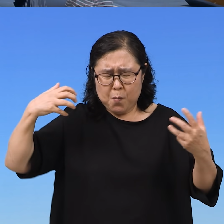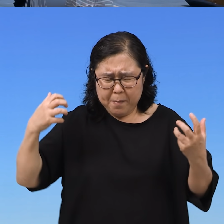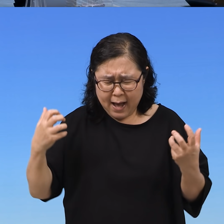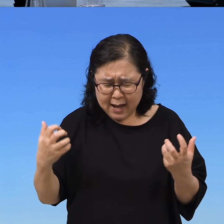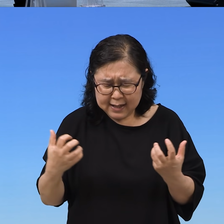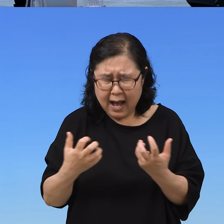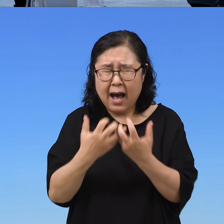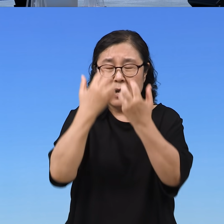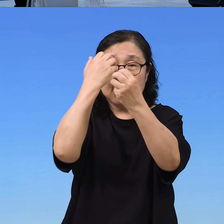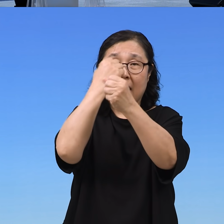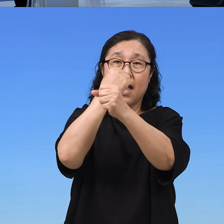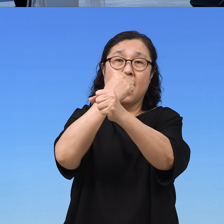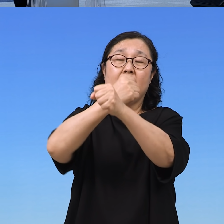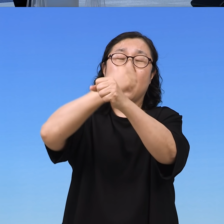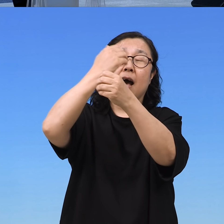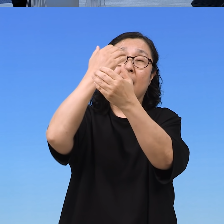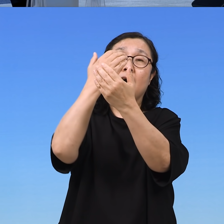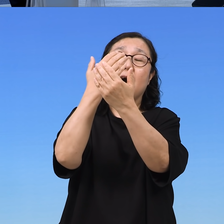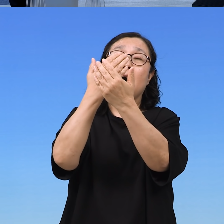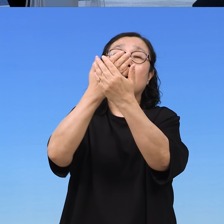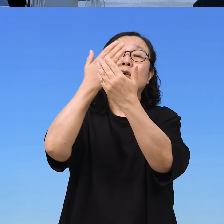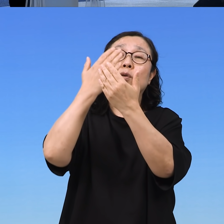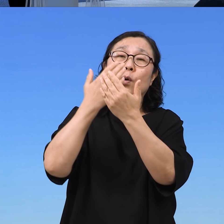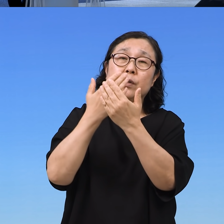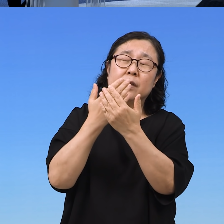충만하게 하소서.